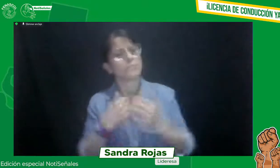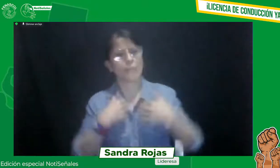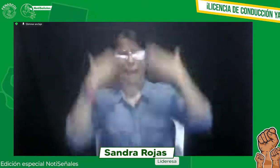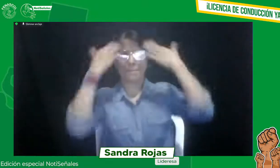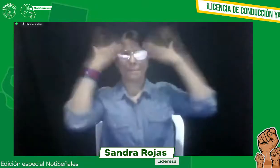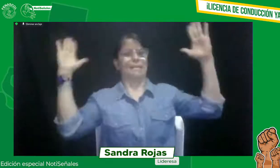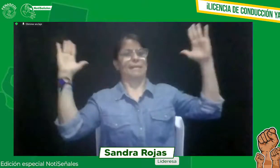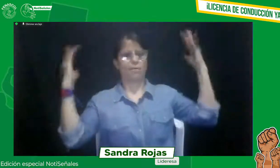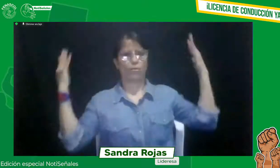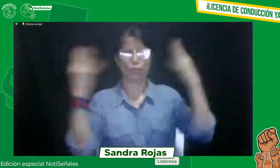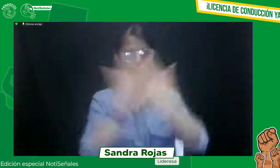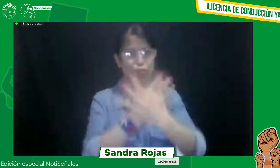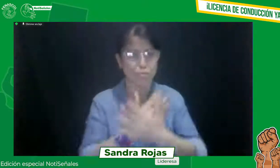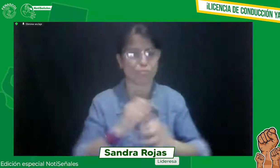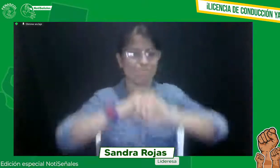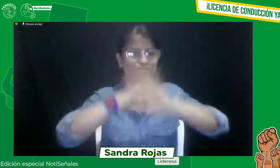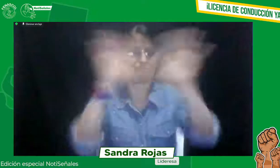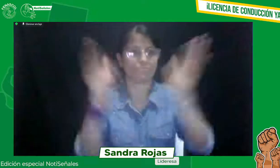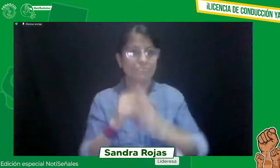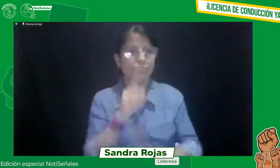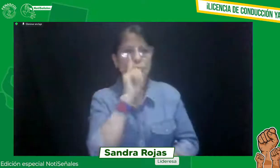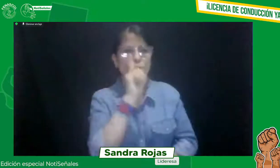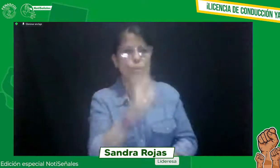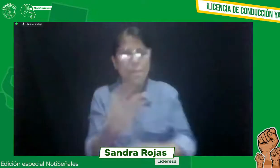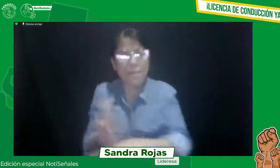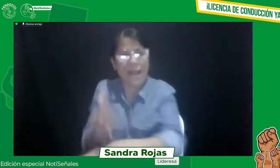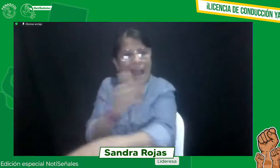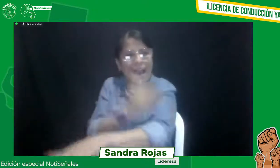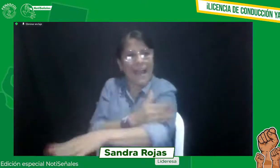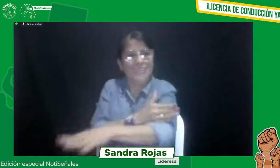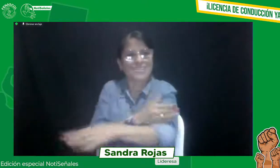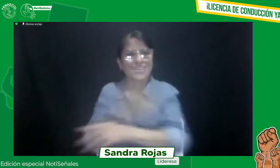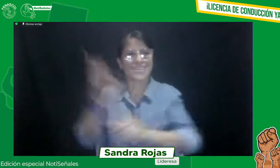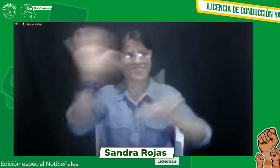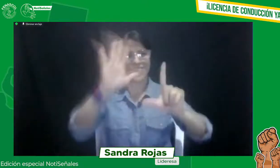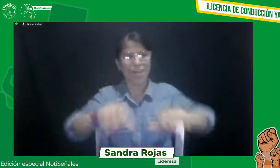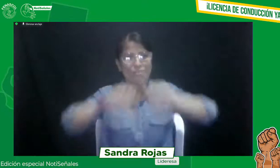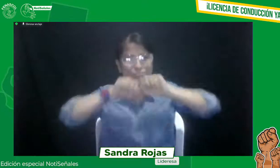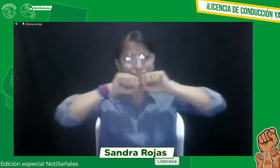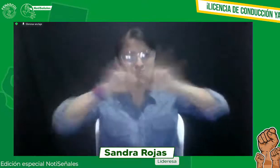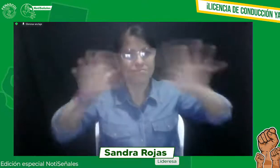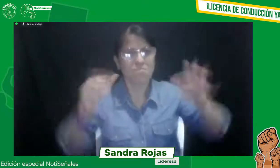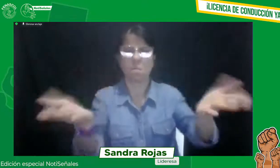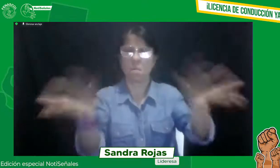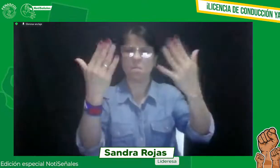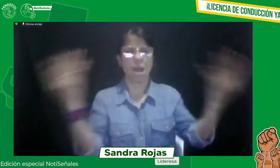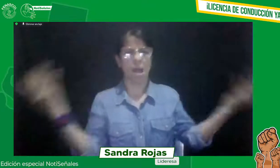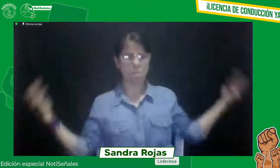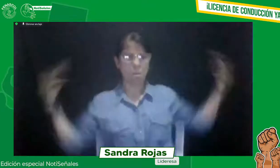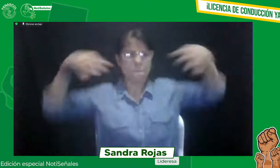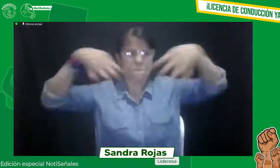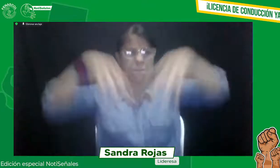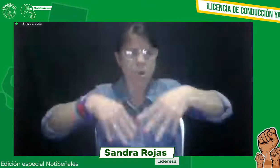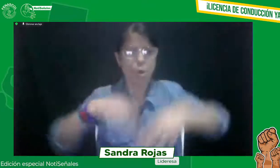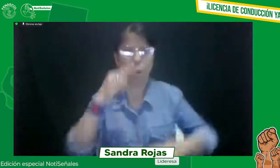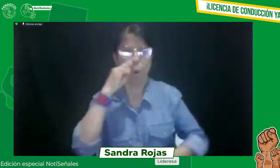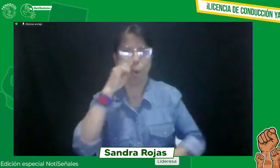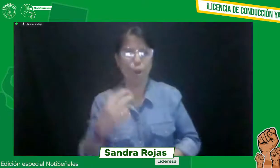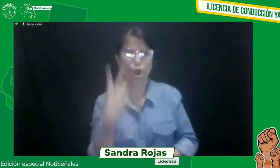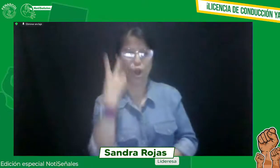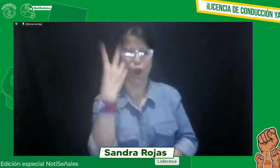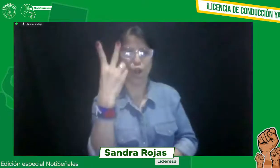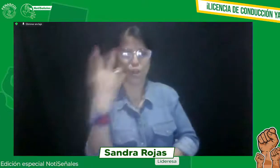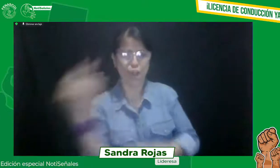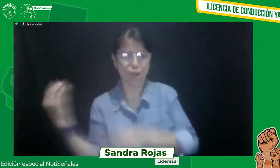vicepresidente, el viceministro de Transporte, con esa información que nos dio, pues nos confundió bastante, dado que pues